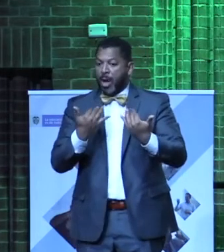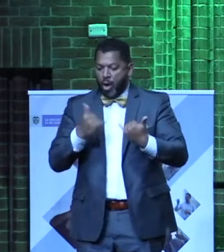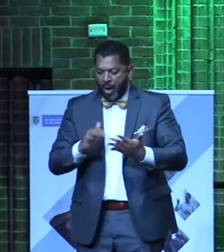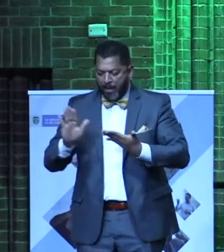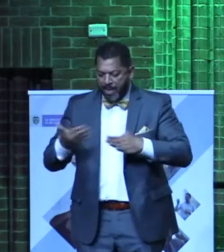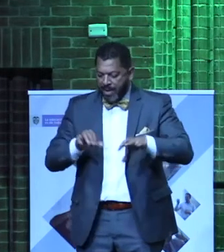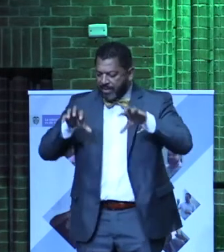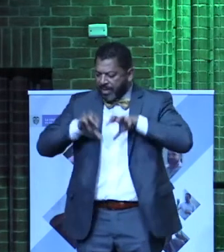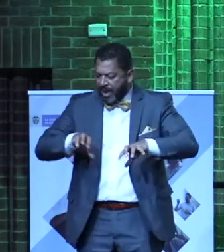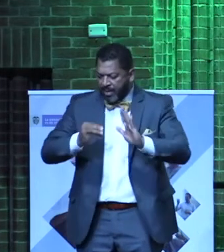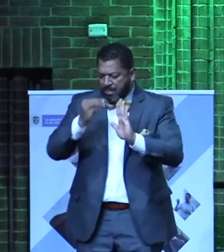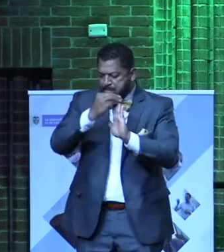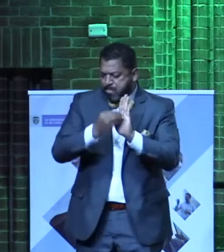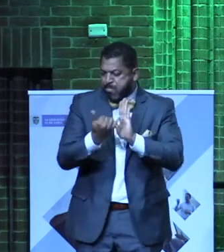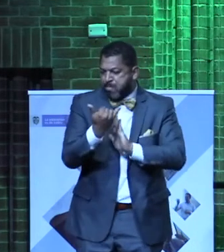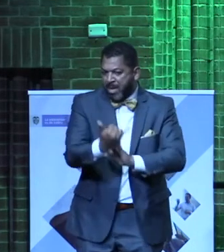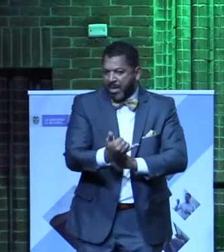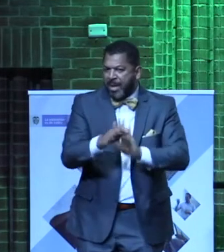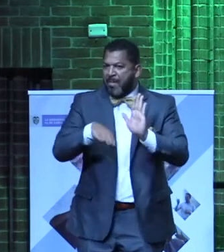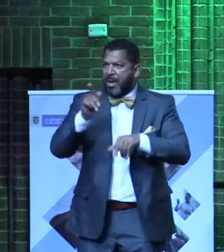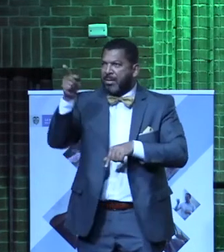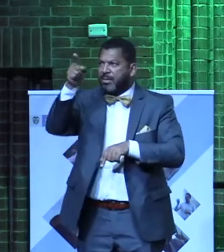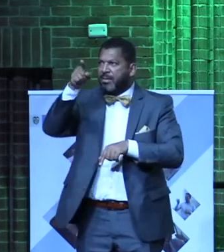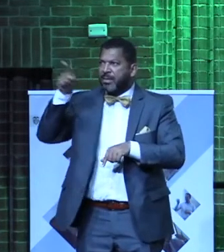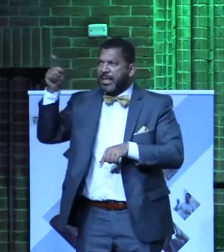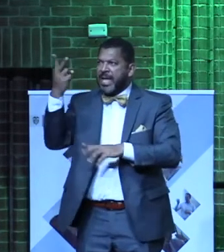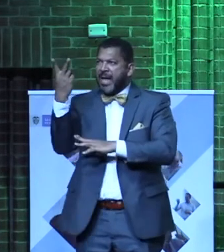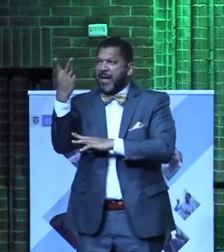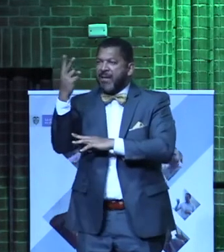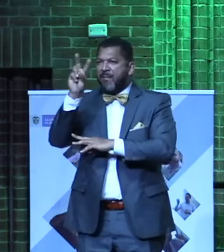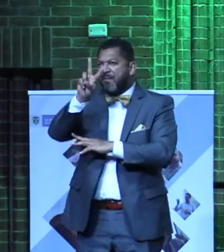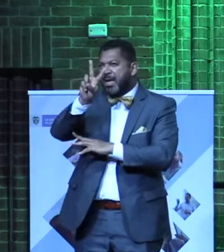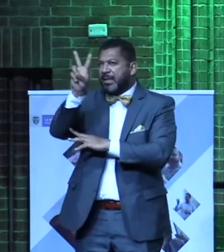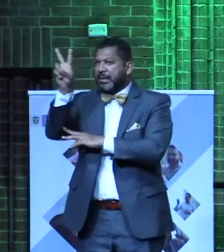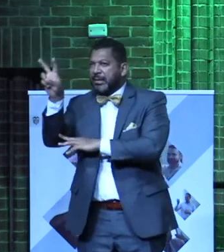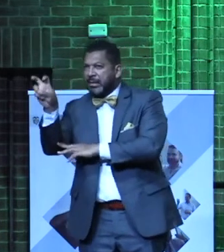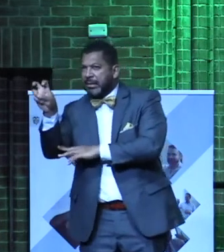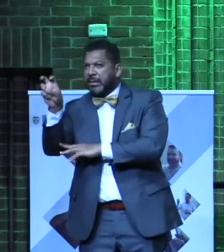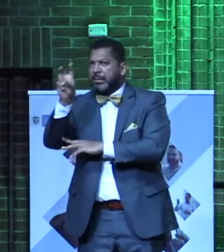de acción de más o menos unas 26